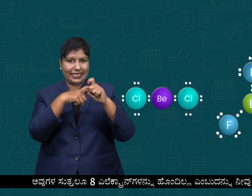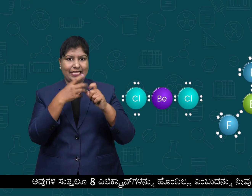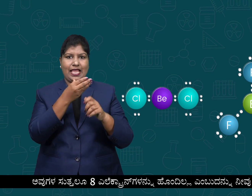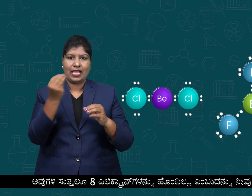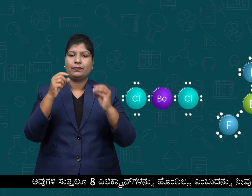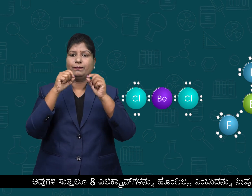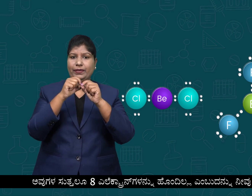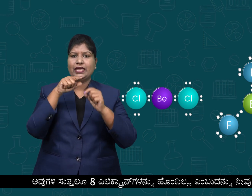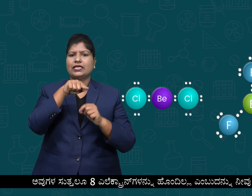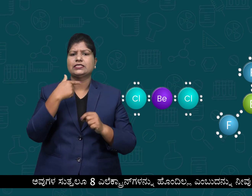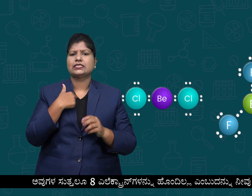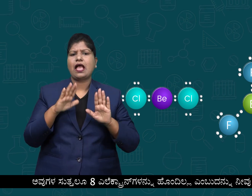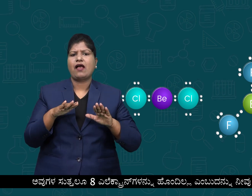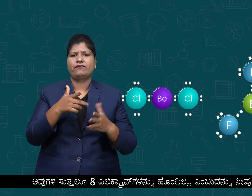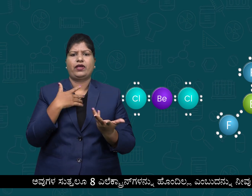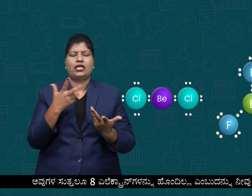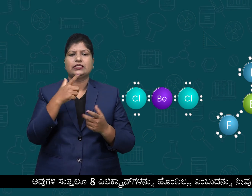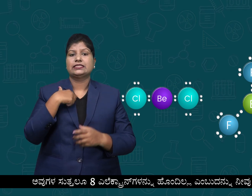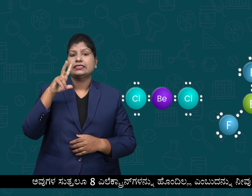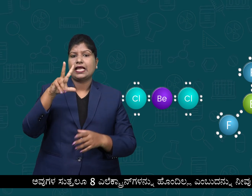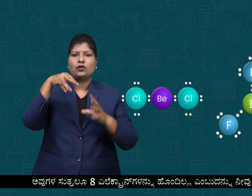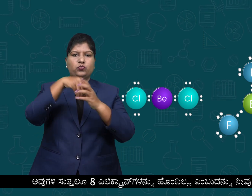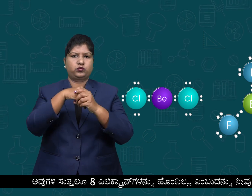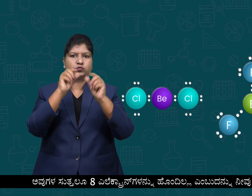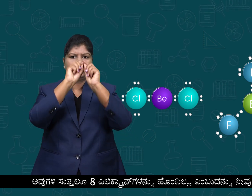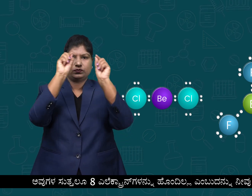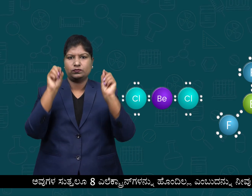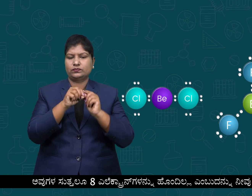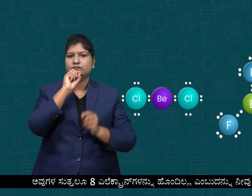ಸುತ್ತಲೂ 8 ಎಲೆಕ್ಟ್ರಾನ್ಗಳನ್ನು ಹೊಂದಿಲ್ಲ ಎಂಬುದನ್ನು ನೀವು ಗಮನಿಸಿದ್ದೀರಾ.